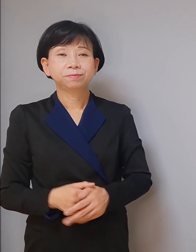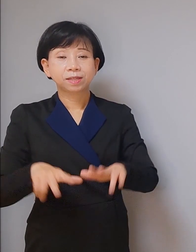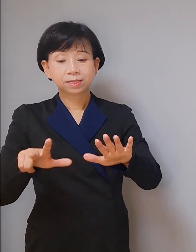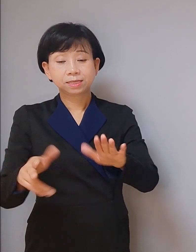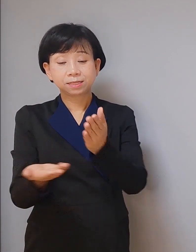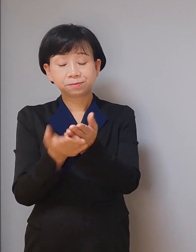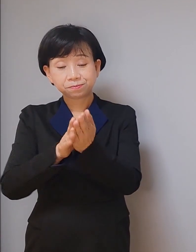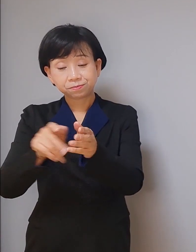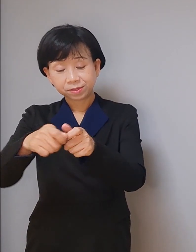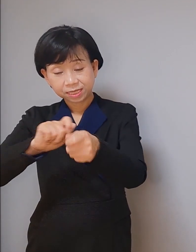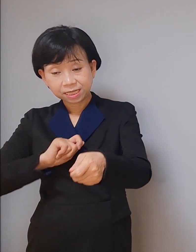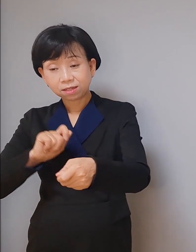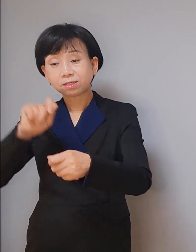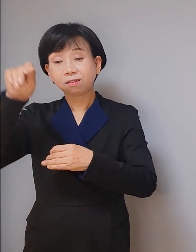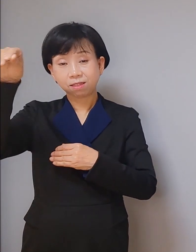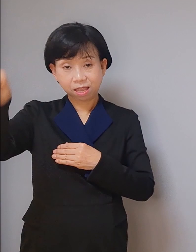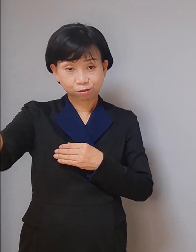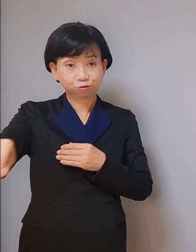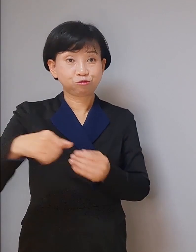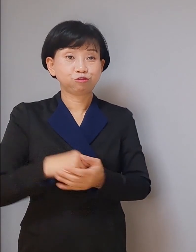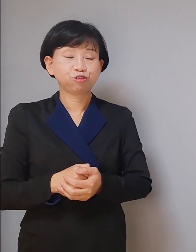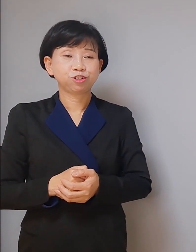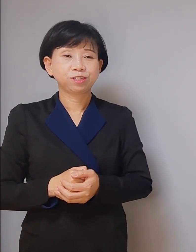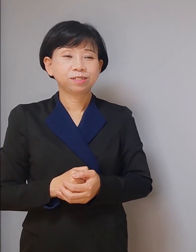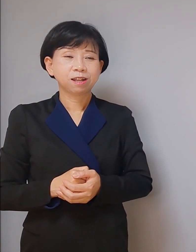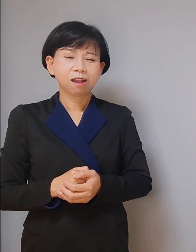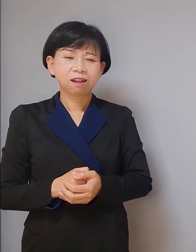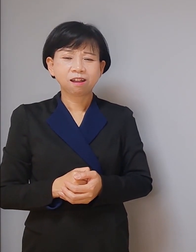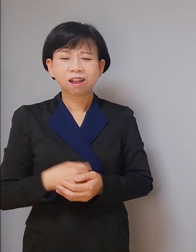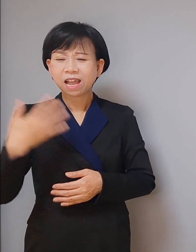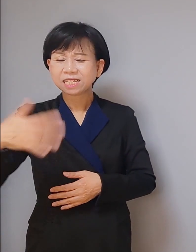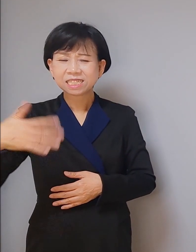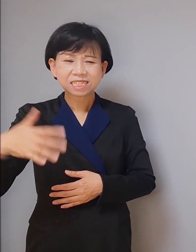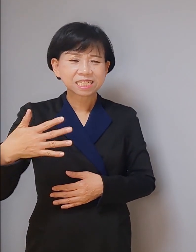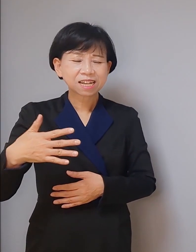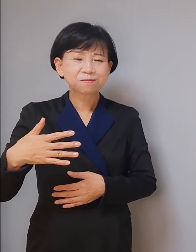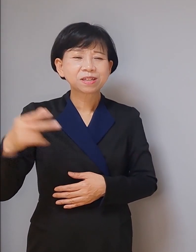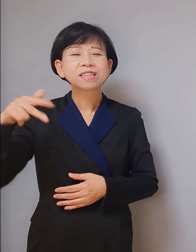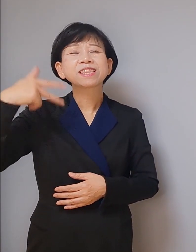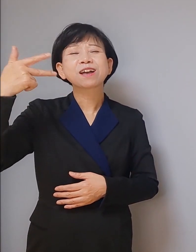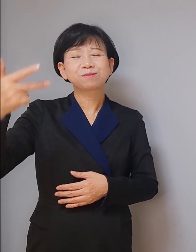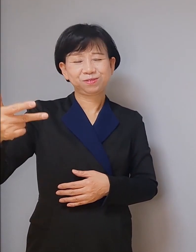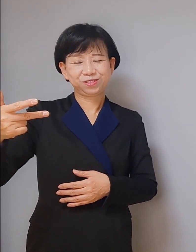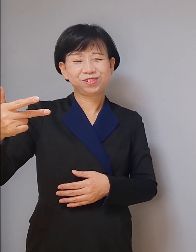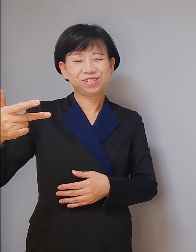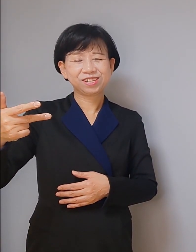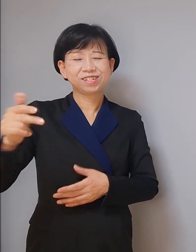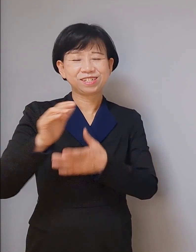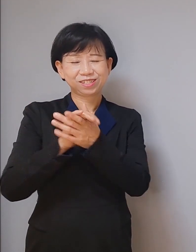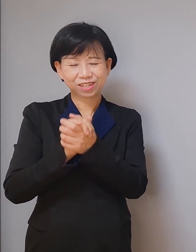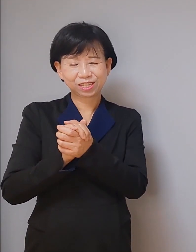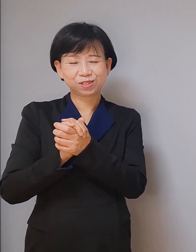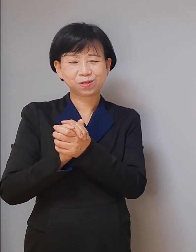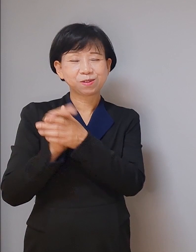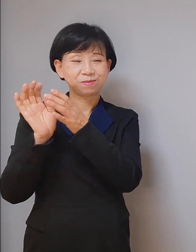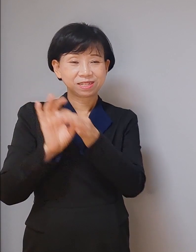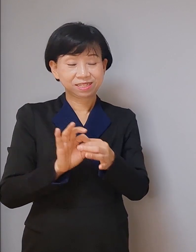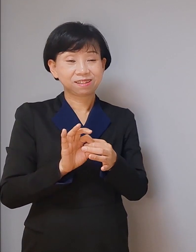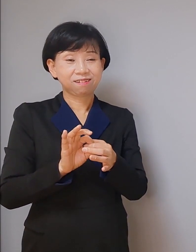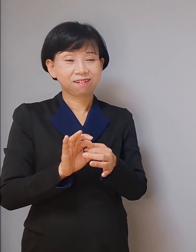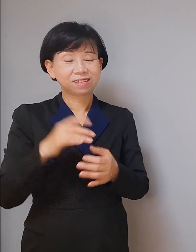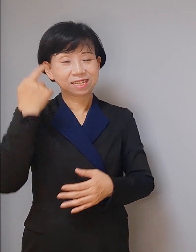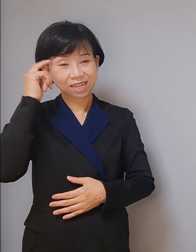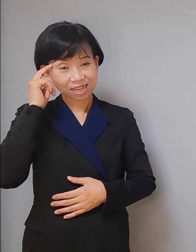지금 절취해서 내셔도 되겠고요. 다음 주일 오전까지 여러분들이 한번 생각해 보시고